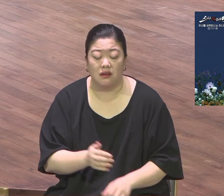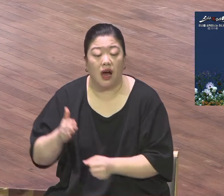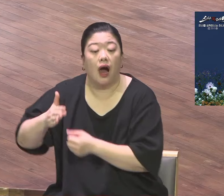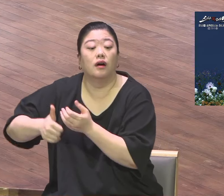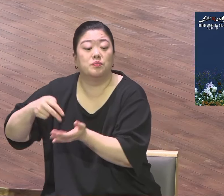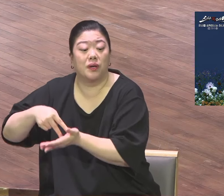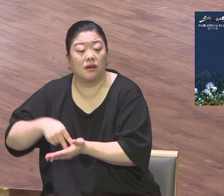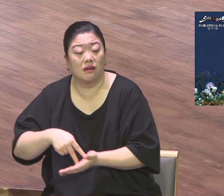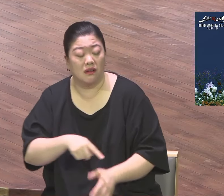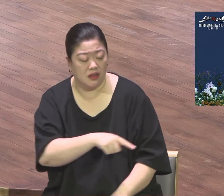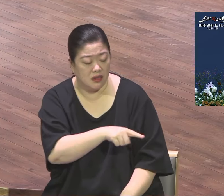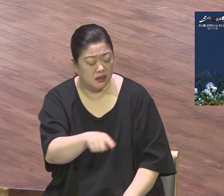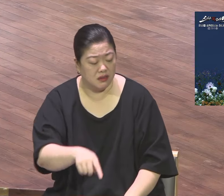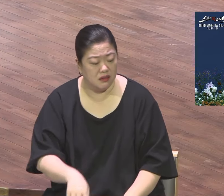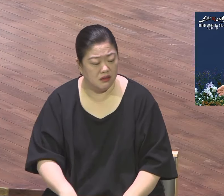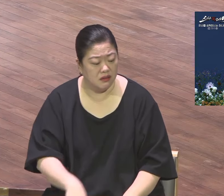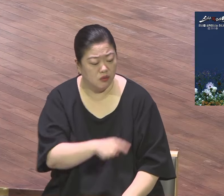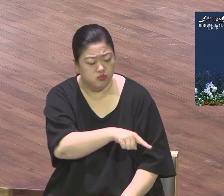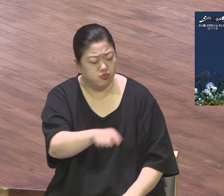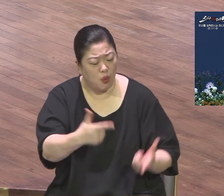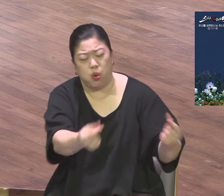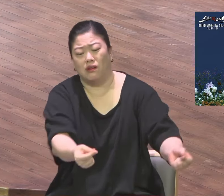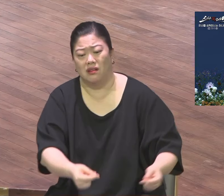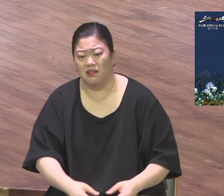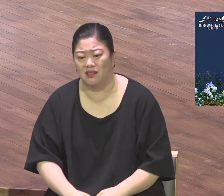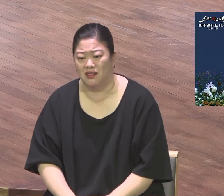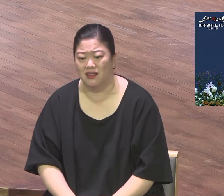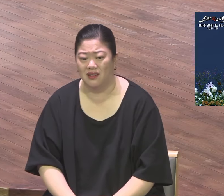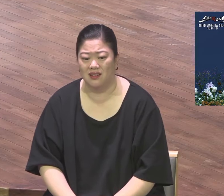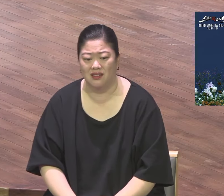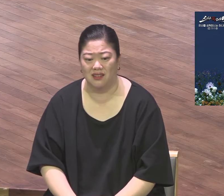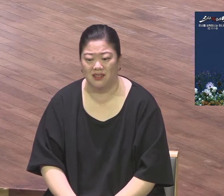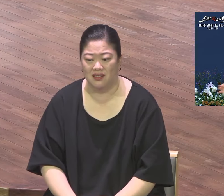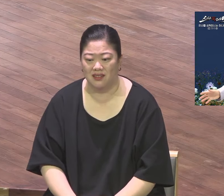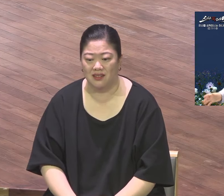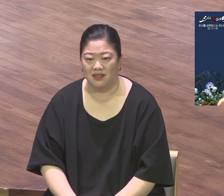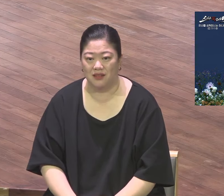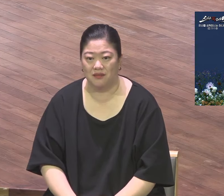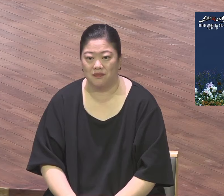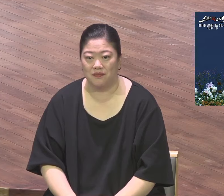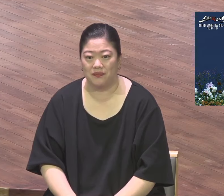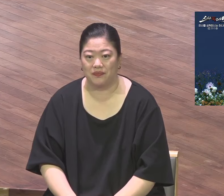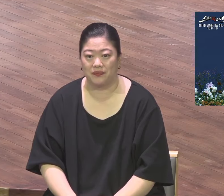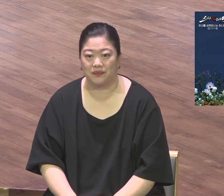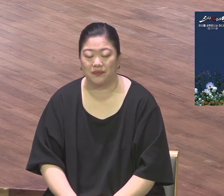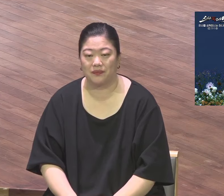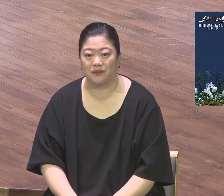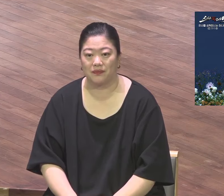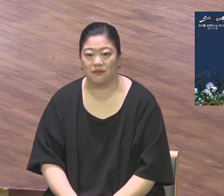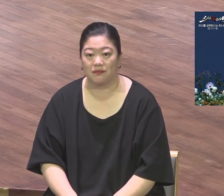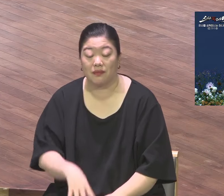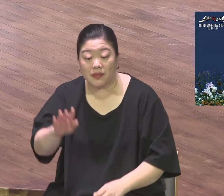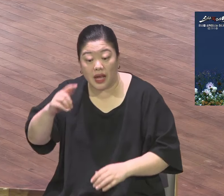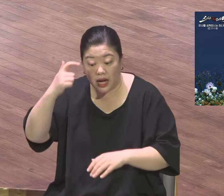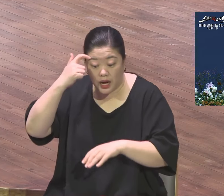젓가락이 금이라니까요. 침대가 금이요. 금으로 만들었다니까요.